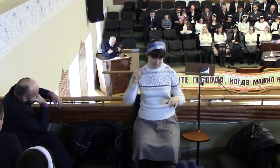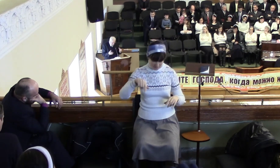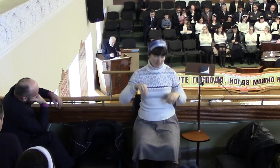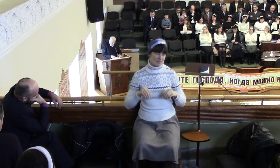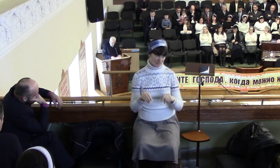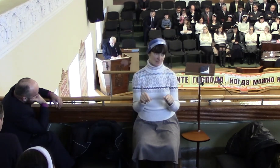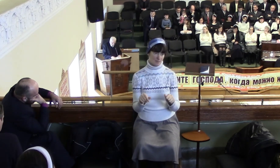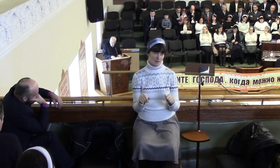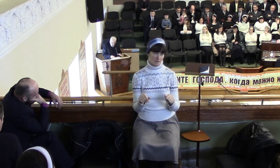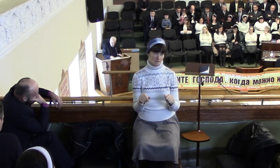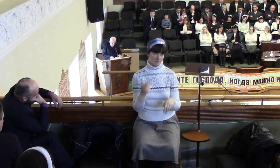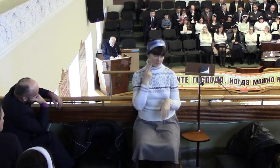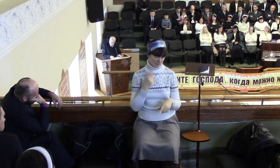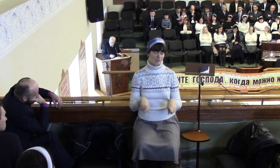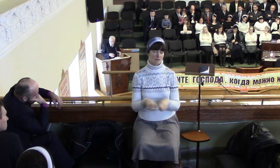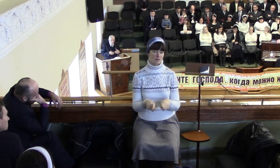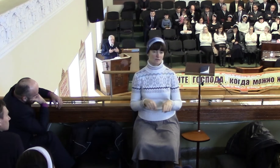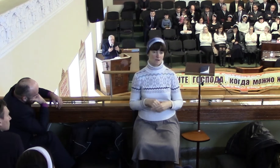она всегда, знаете,